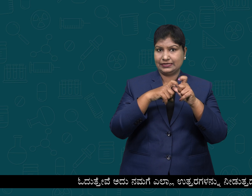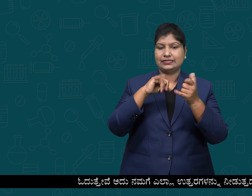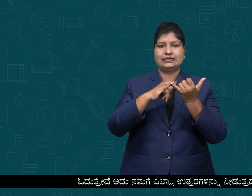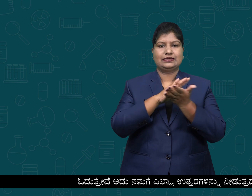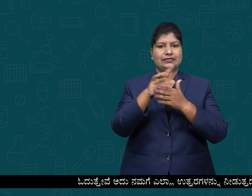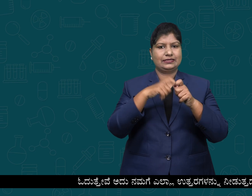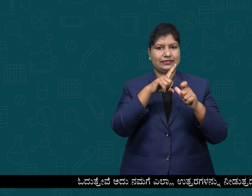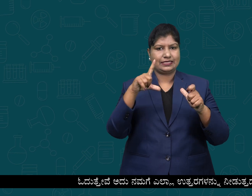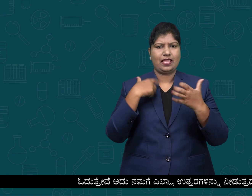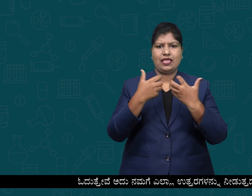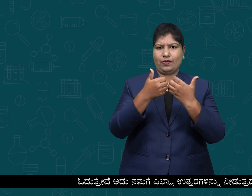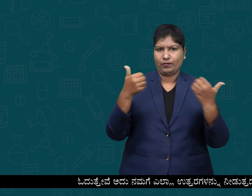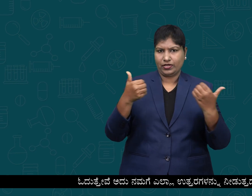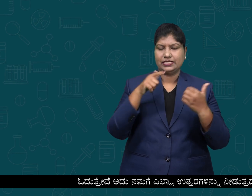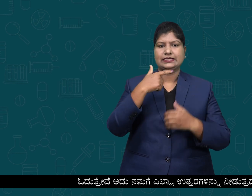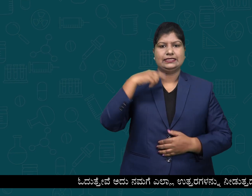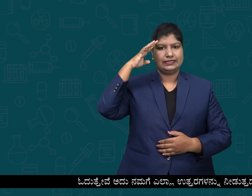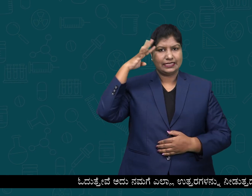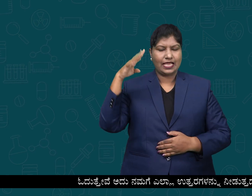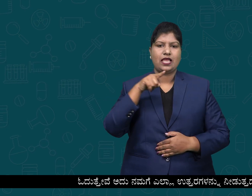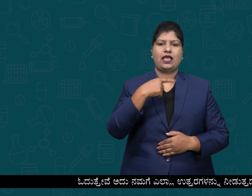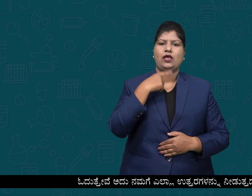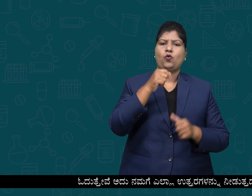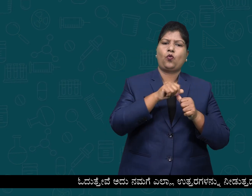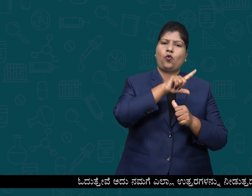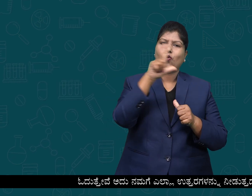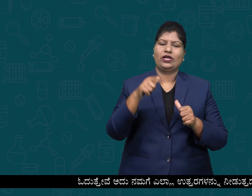ಓದುತ್ತೇವೆ. ಅದು ನಮಗೆ ಎಲ್ಲ ಉತ್ತರಗಳನ್ನು ನೀಡುತ್ತದೆ.